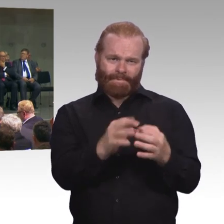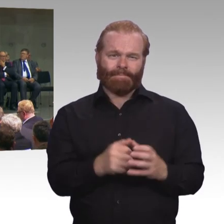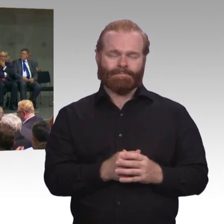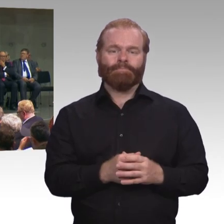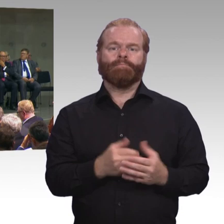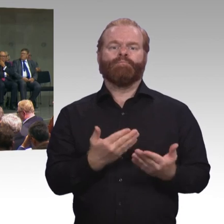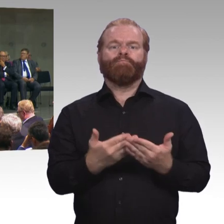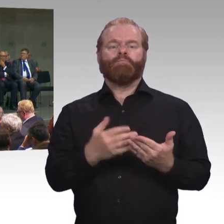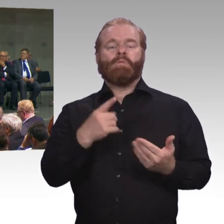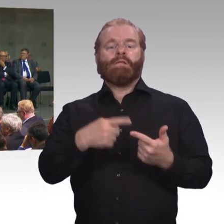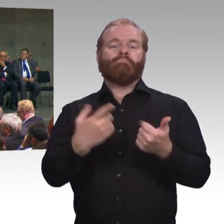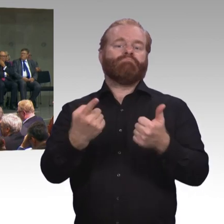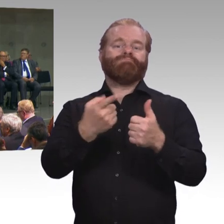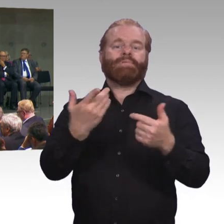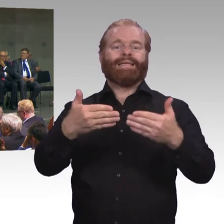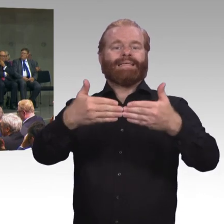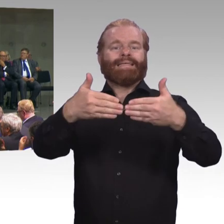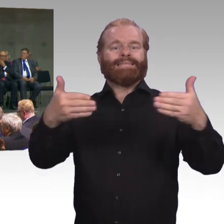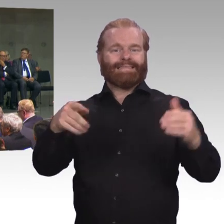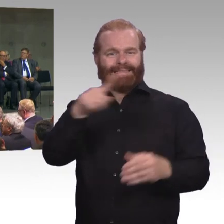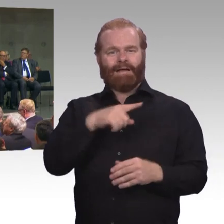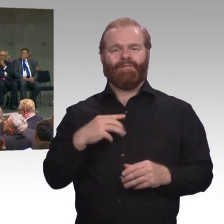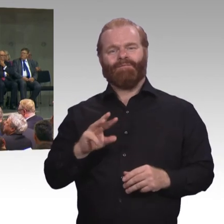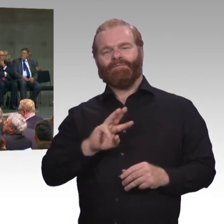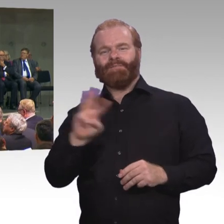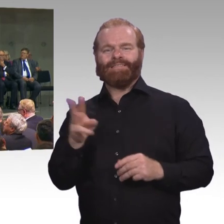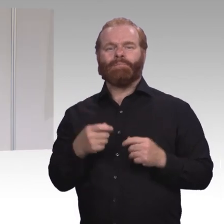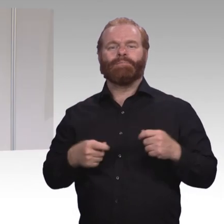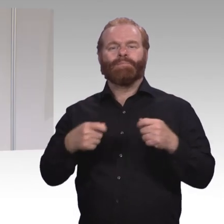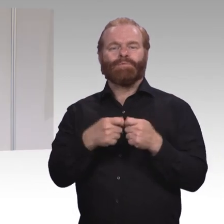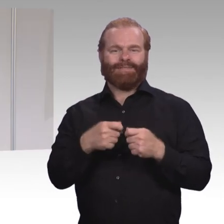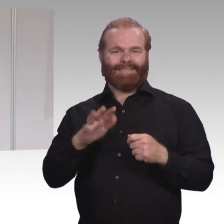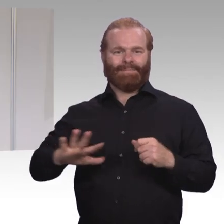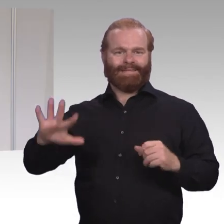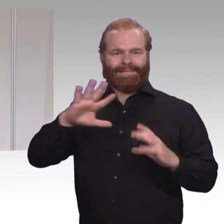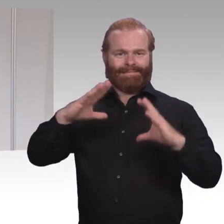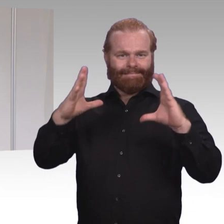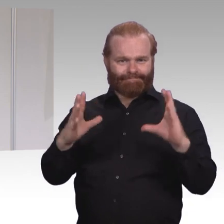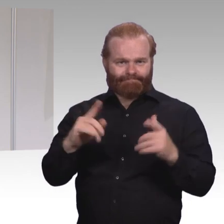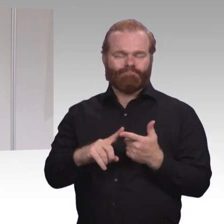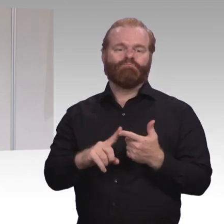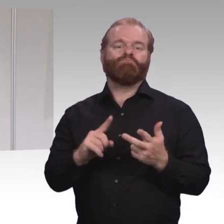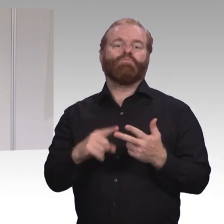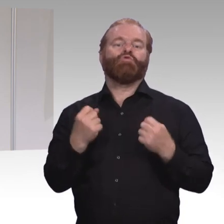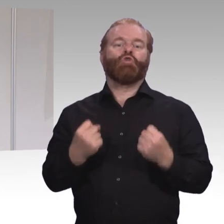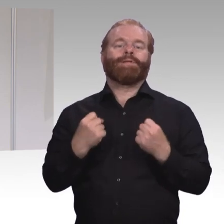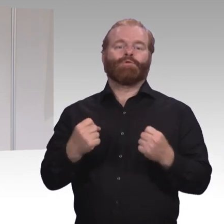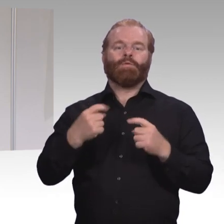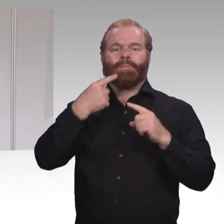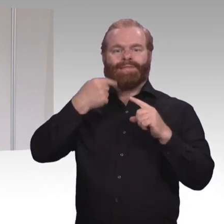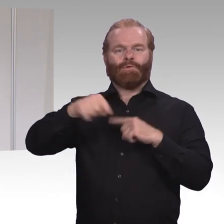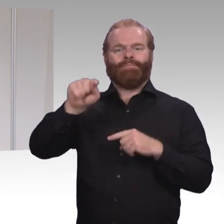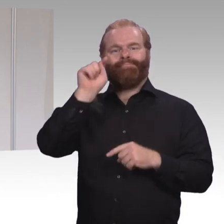islamistischen Terrorismus in der Counter-Daesh-Koalition und unseren Stand-by-Verpflichtungen. Soldatinnen